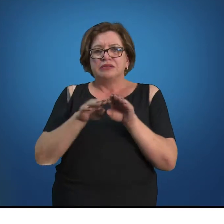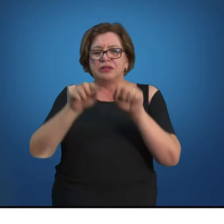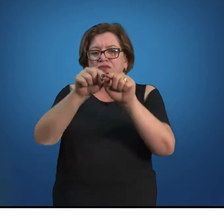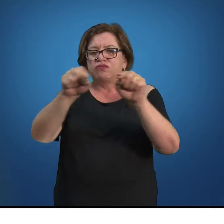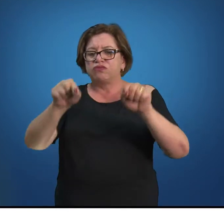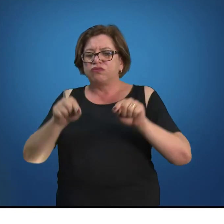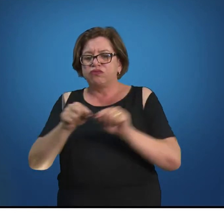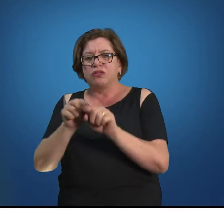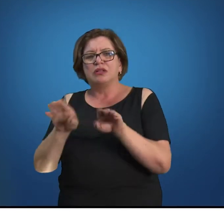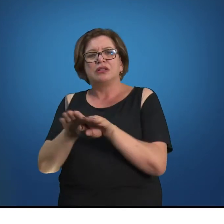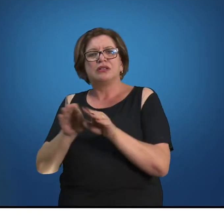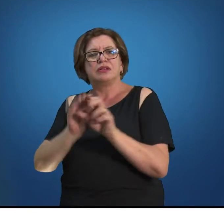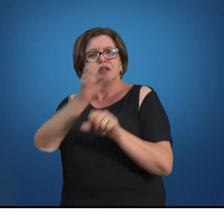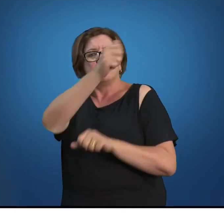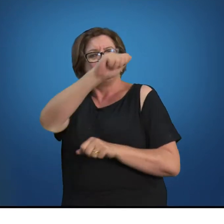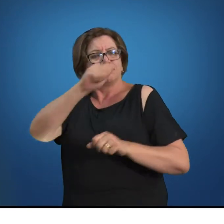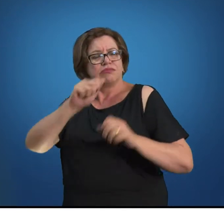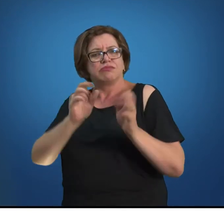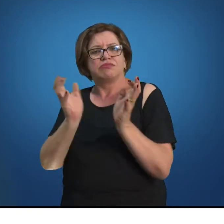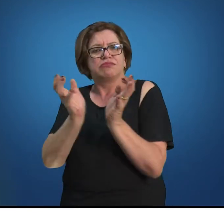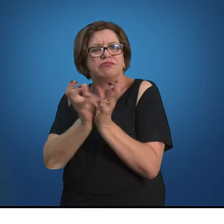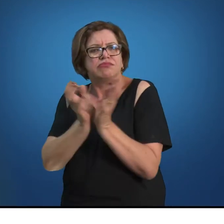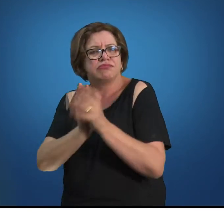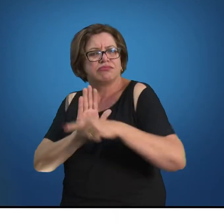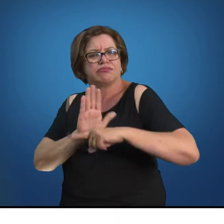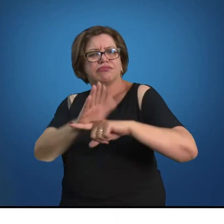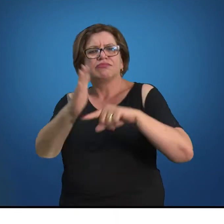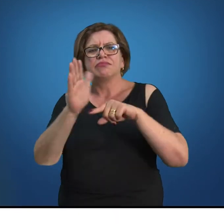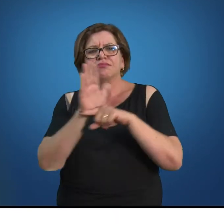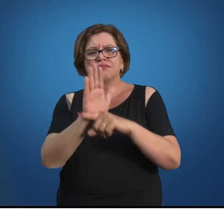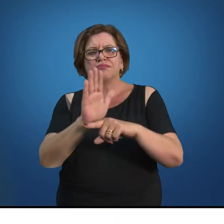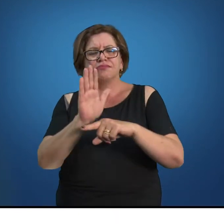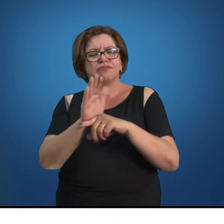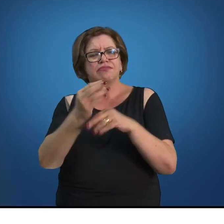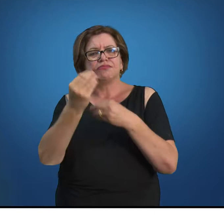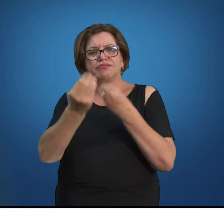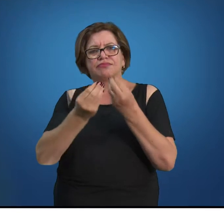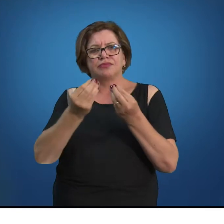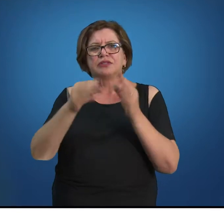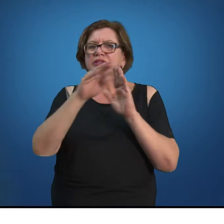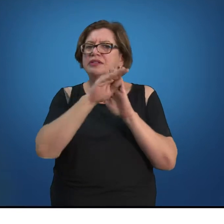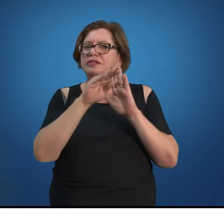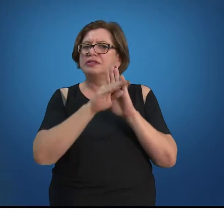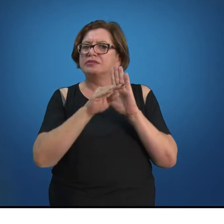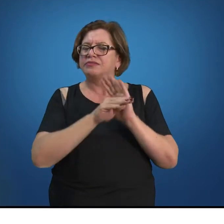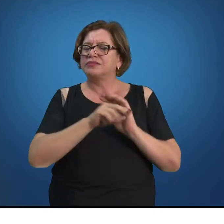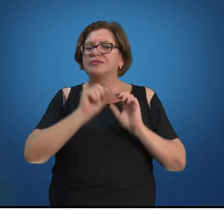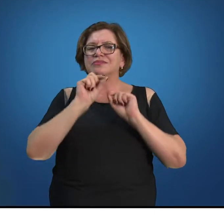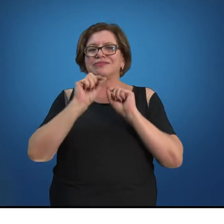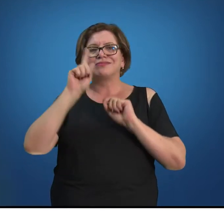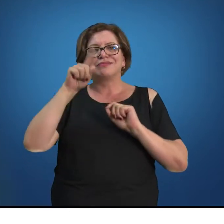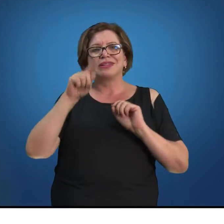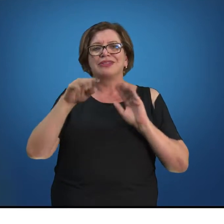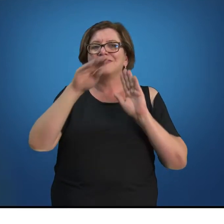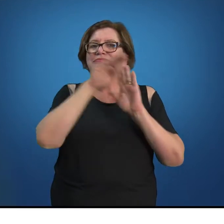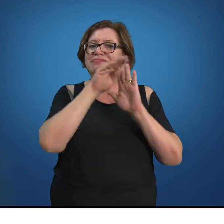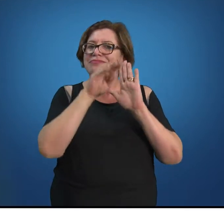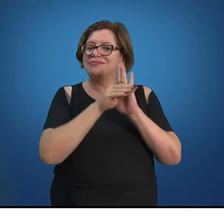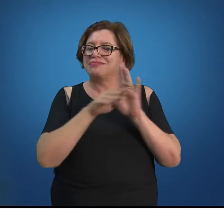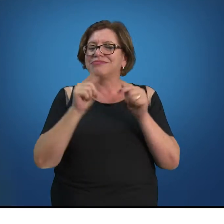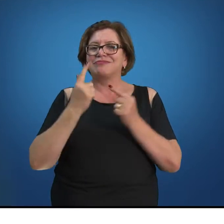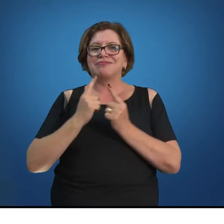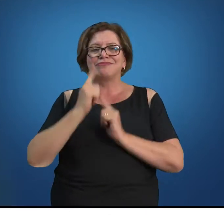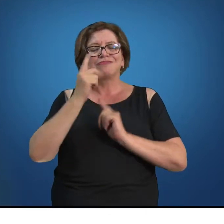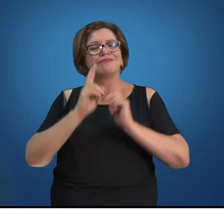na cooperação de associações representativas no planejamento, ou seja, um planejamento e gestão urbano